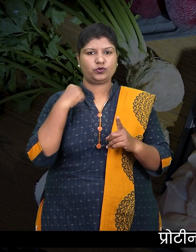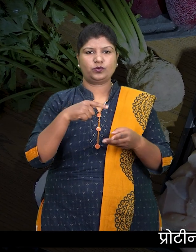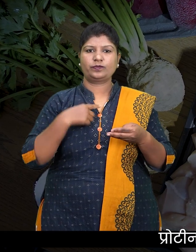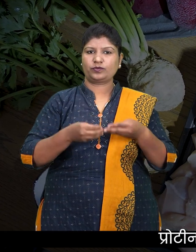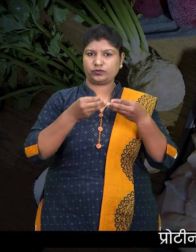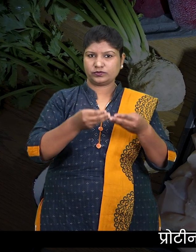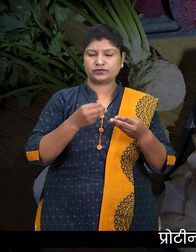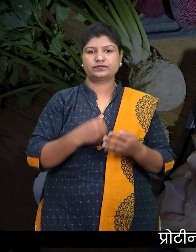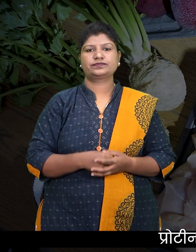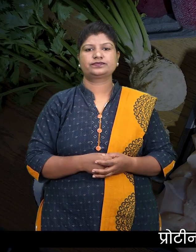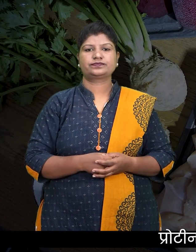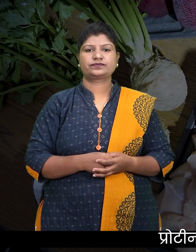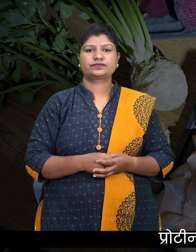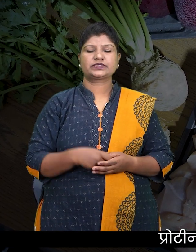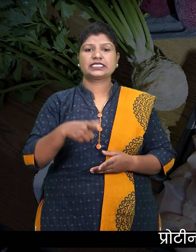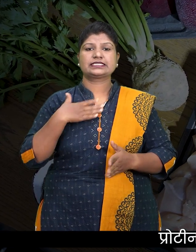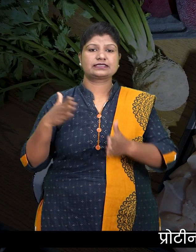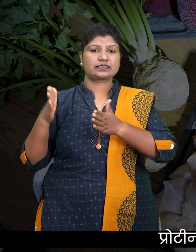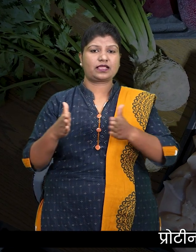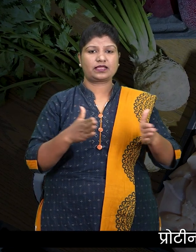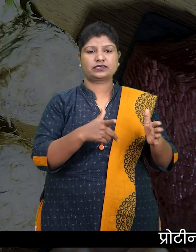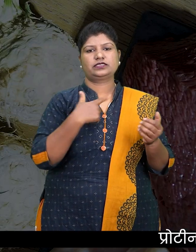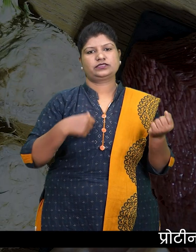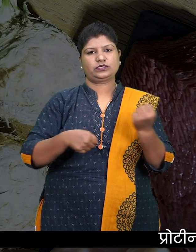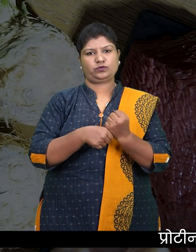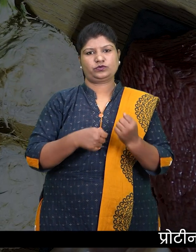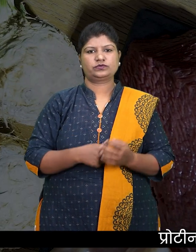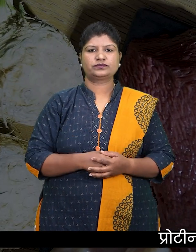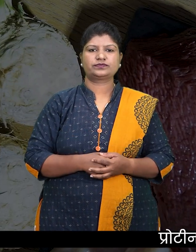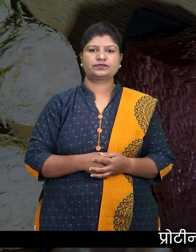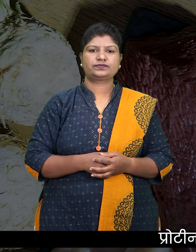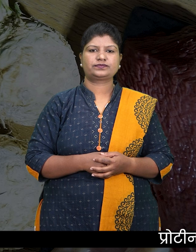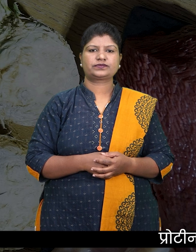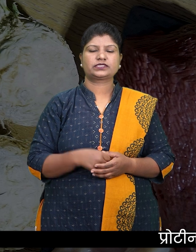प्रोटीन संरचनात्मक समर्थन प्रदान करते हैं।